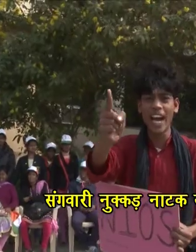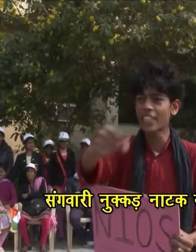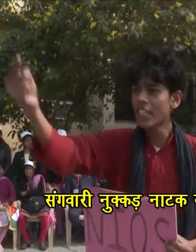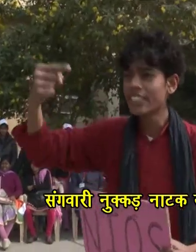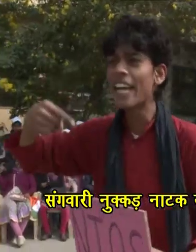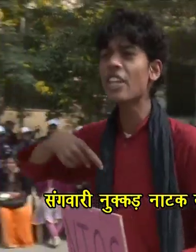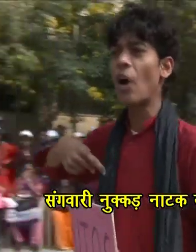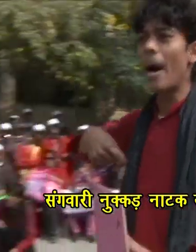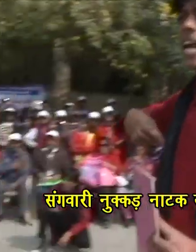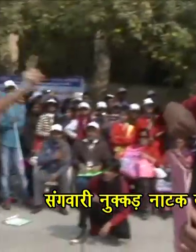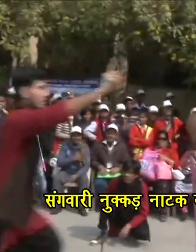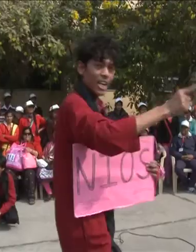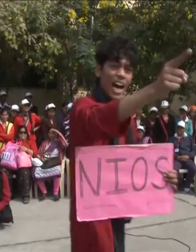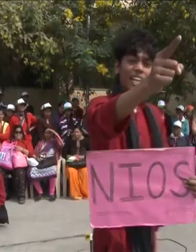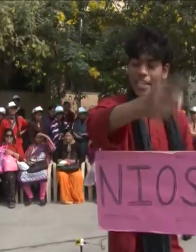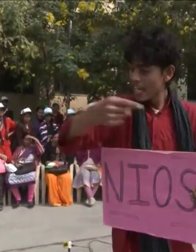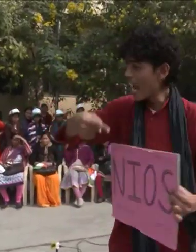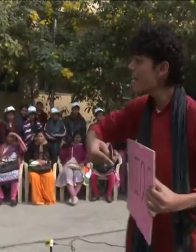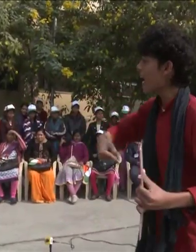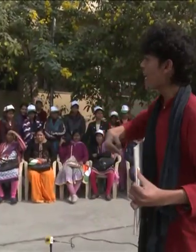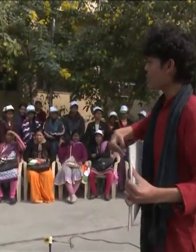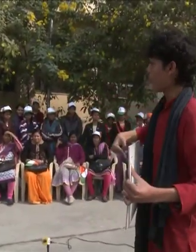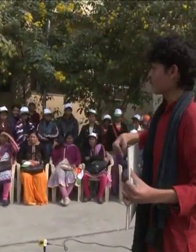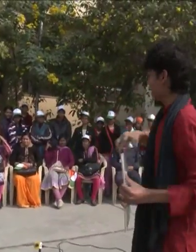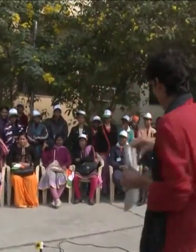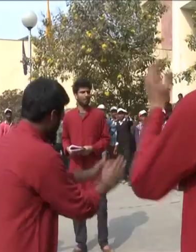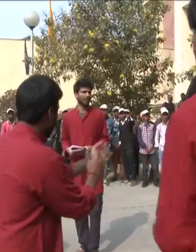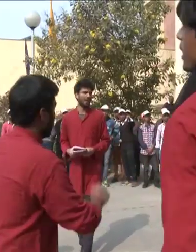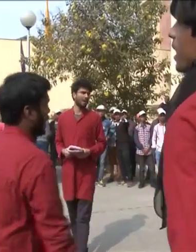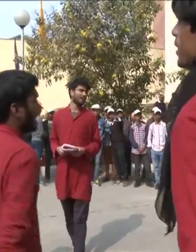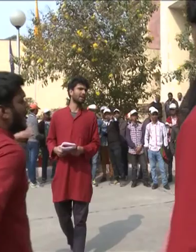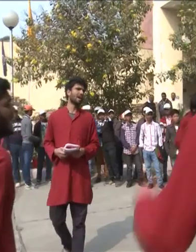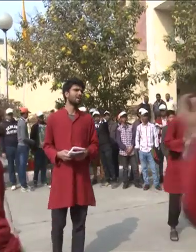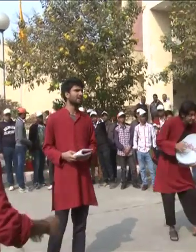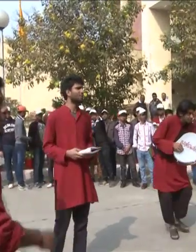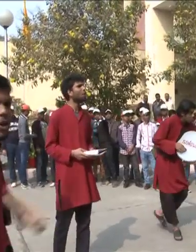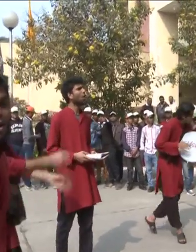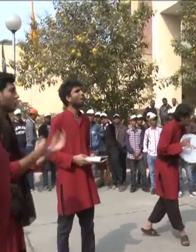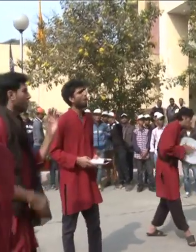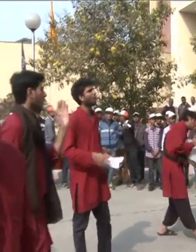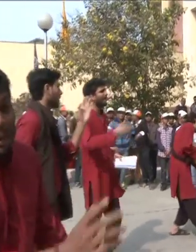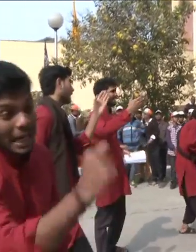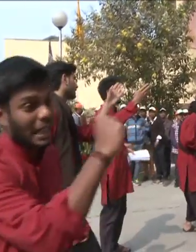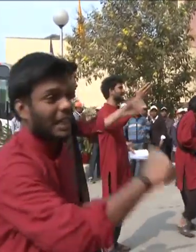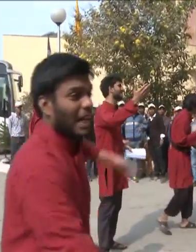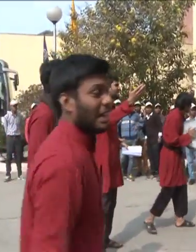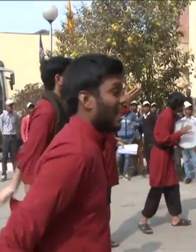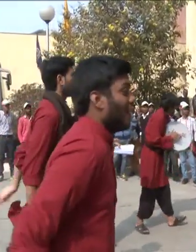का इलाज शायद सिर्फ हमारे पास। NIOS NIOS। पढ़ना लिखना सीखो वो मेहनत करने